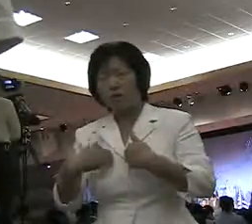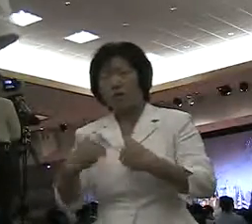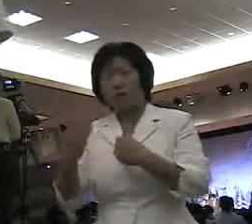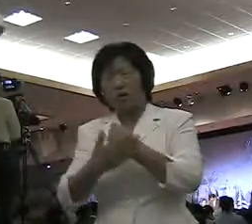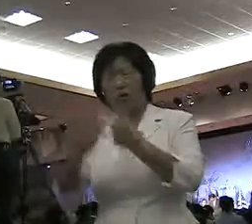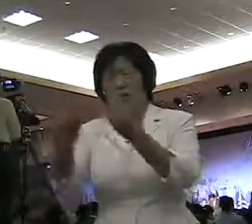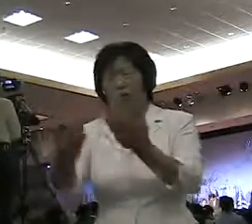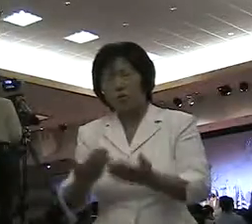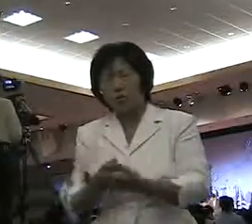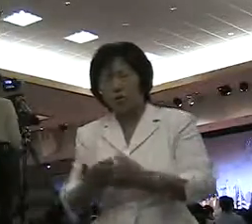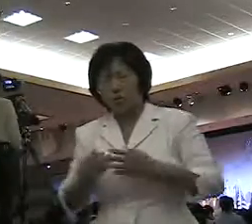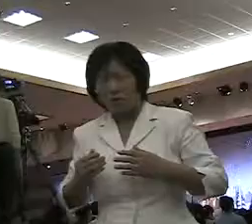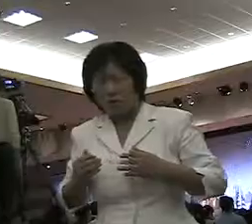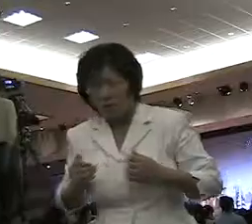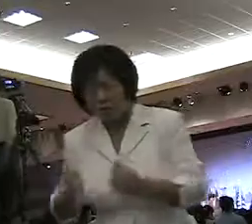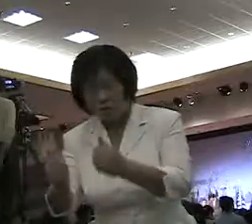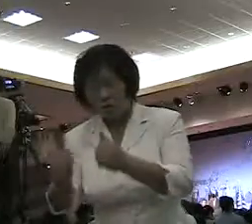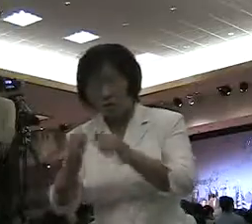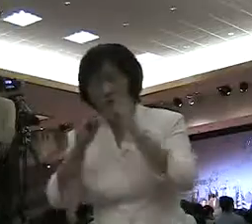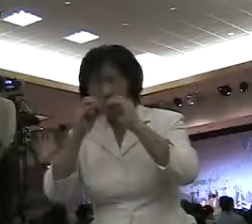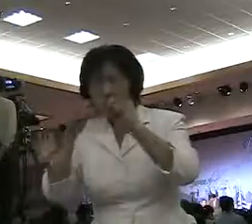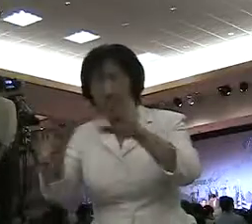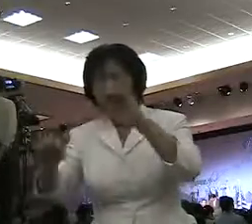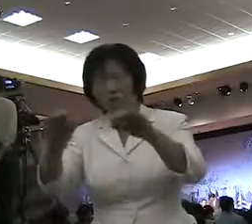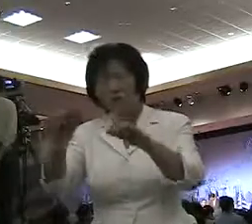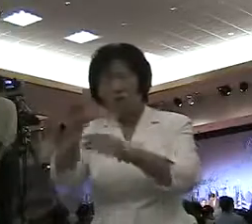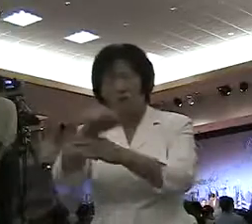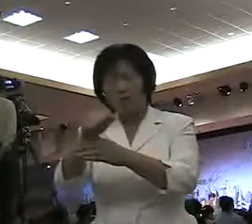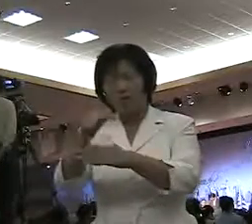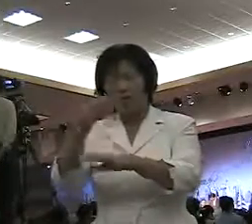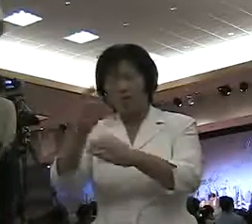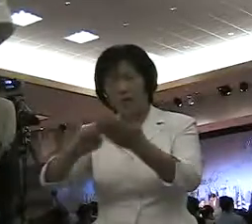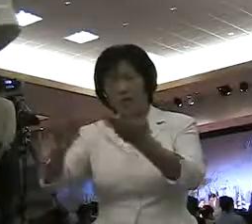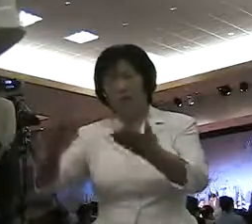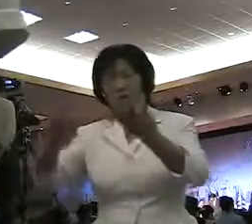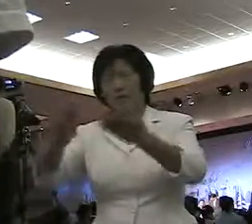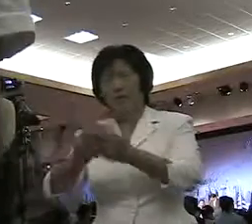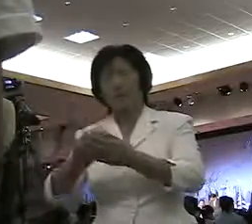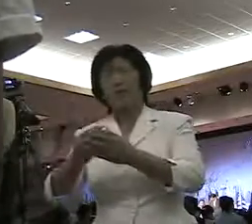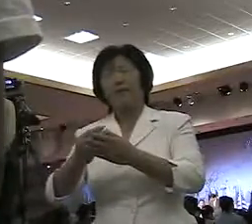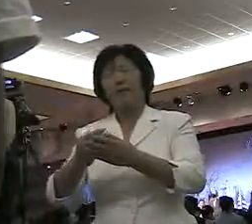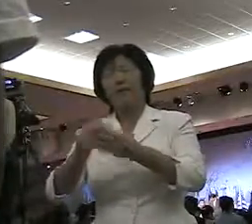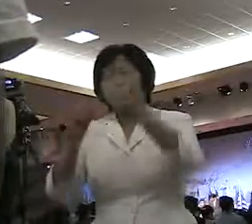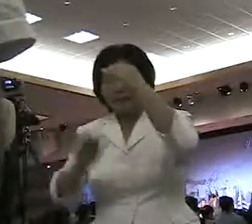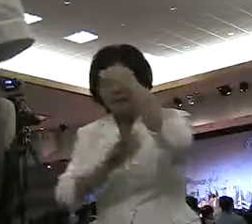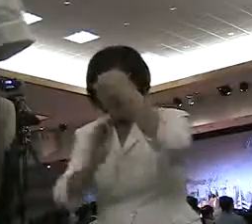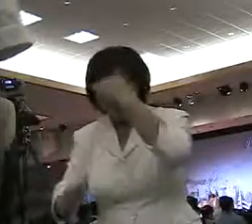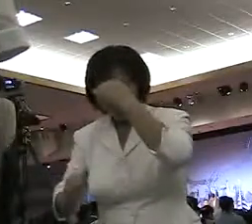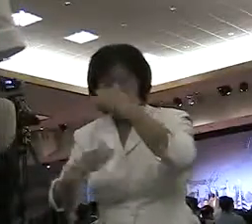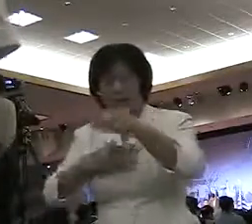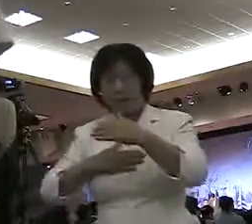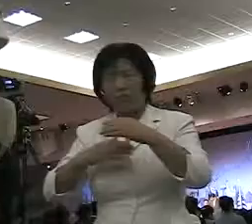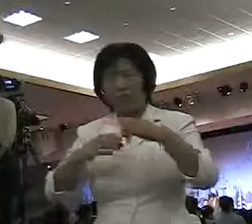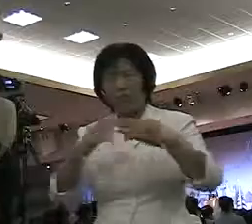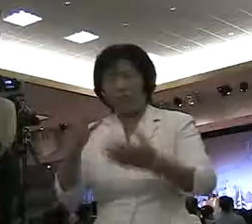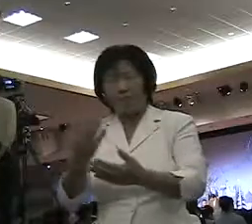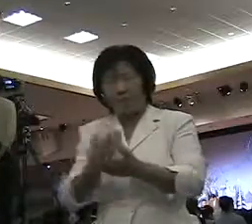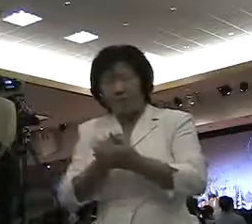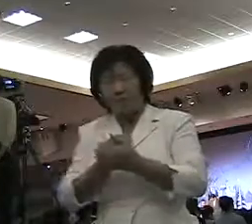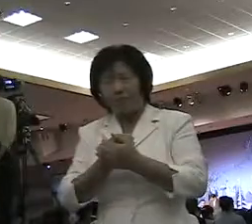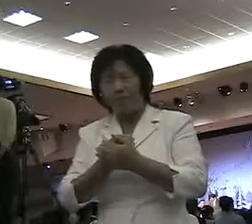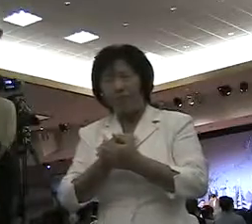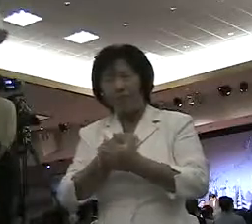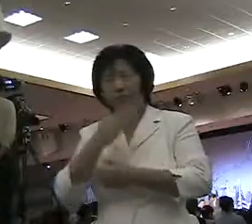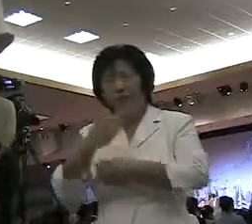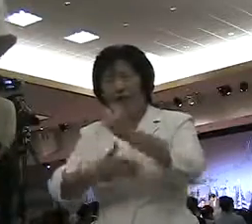우리 열정을 쏟아부을 수 있는 선교지를 허락하신 하나님을 찬양합니다. 이제 온 성도들이 열방을 가슴에 품고 기도하고